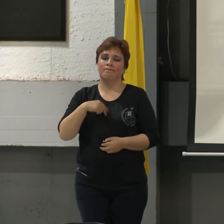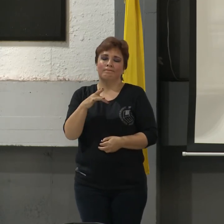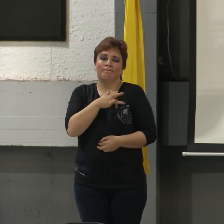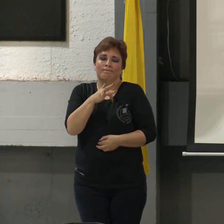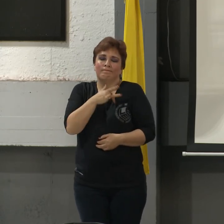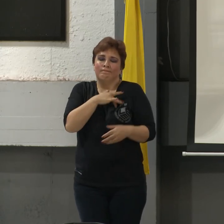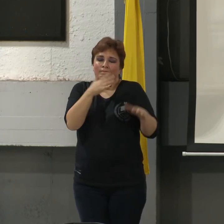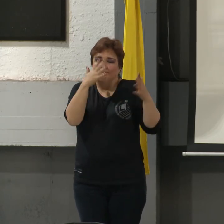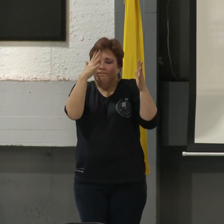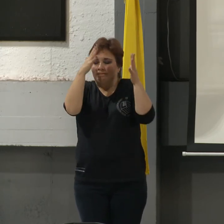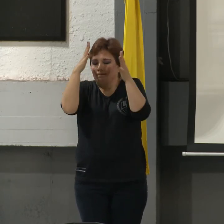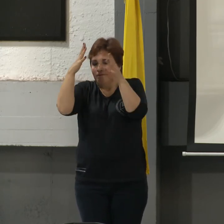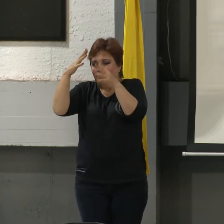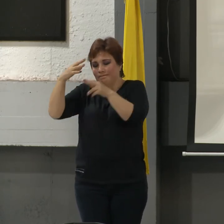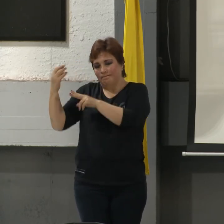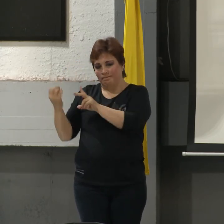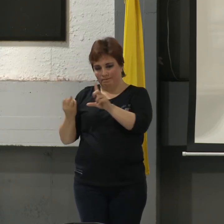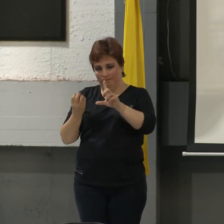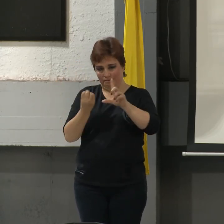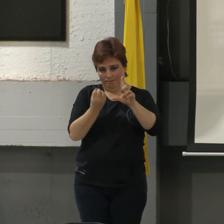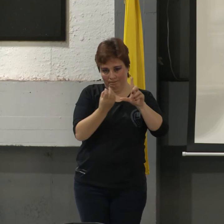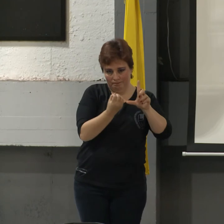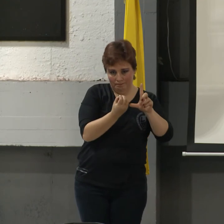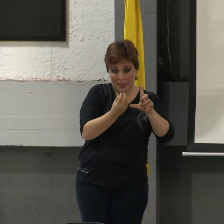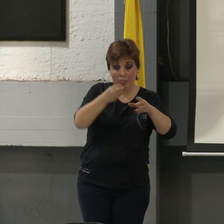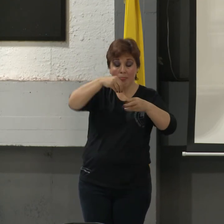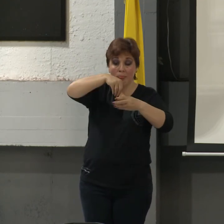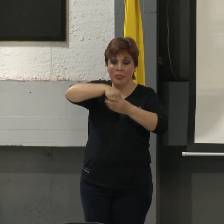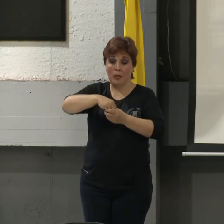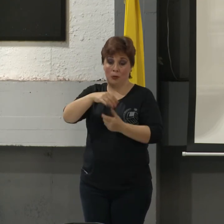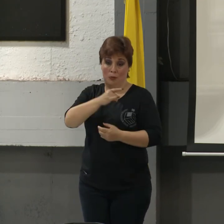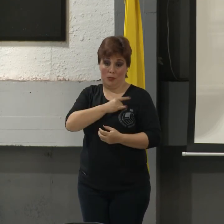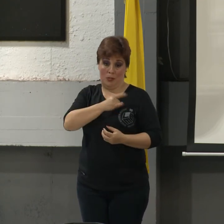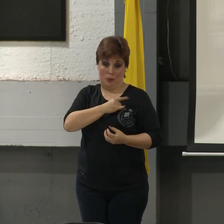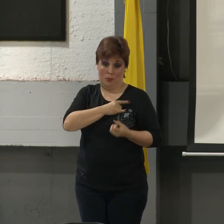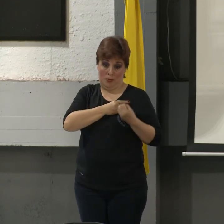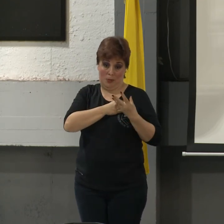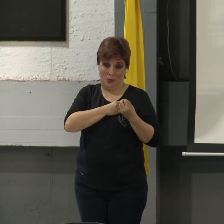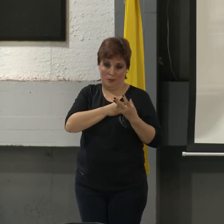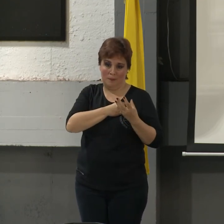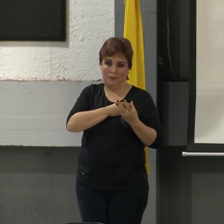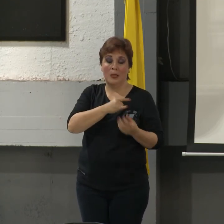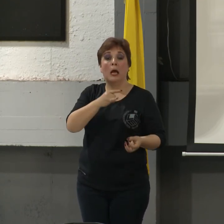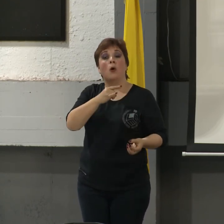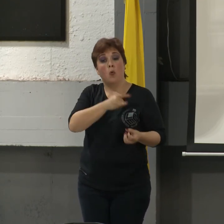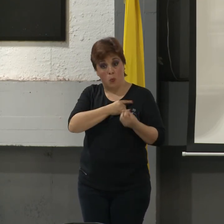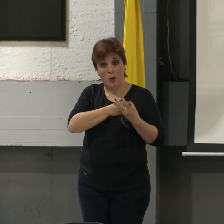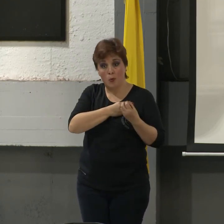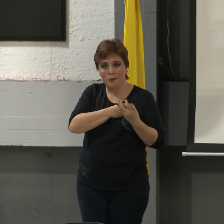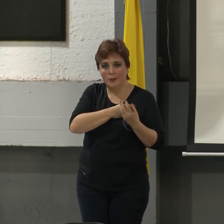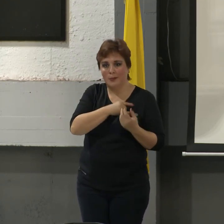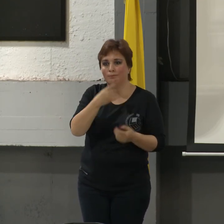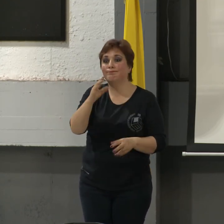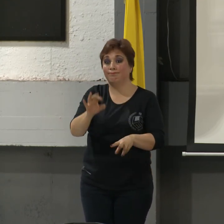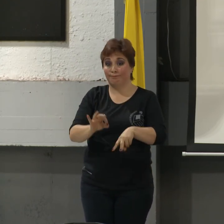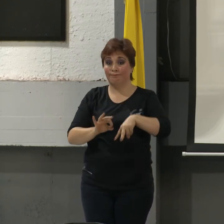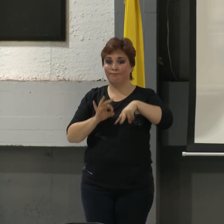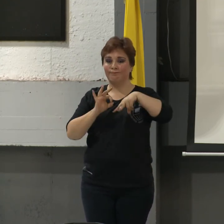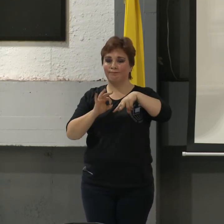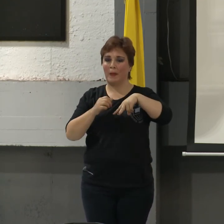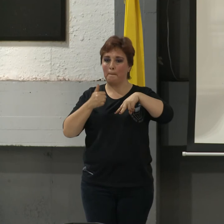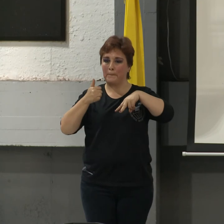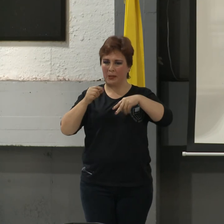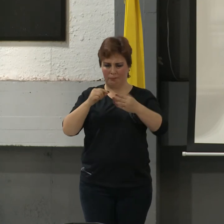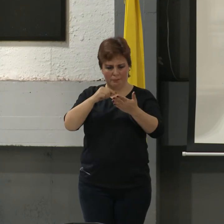parte de la universidad pedagógica nacional institución de educación superior con acreditación institucional y de poder ser de celebrar